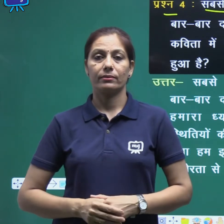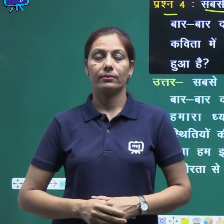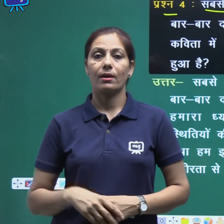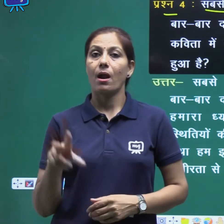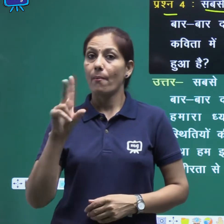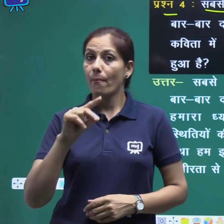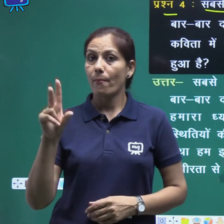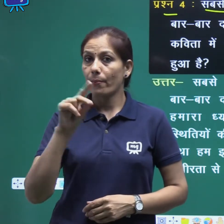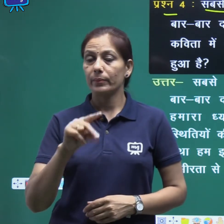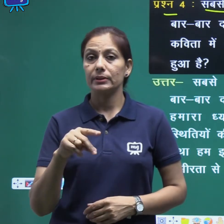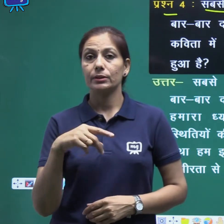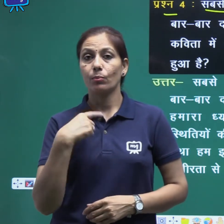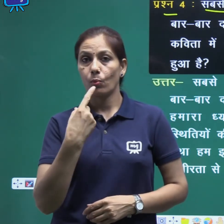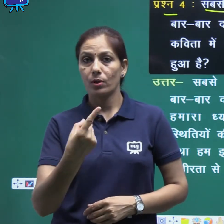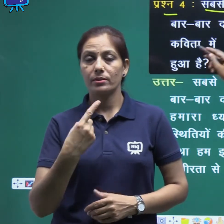बार बार दोहराए जाने पर